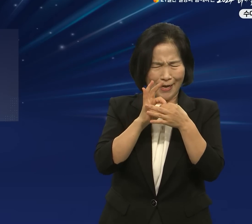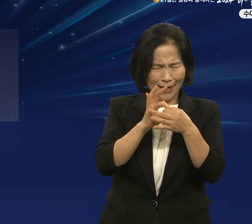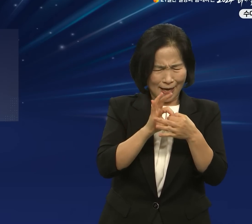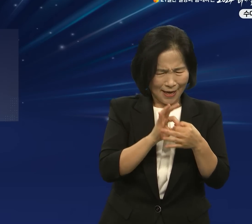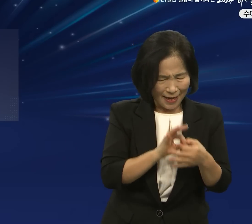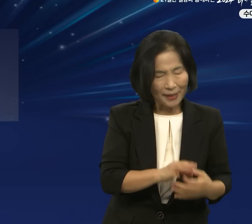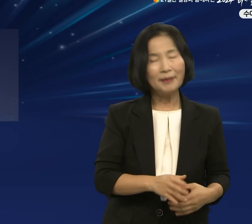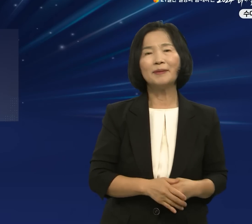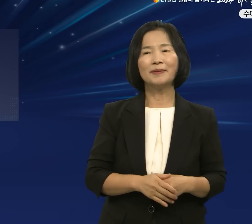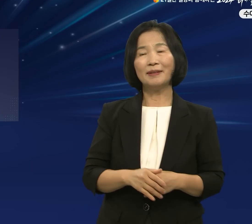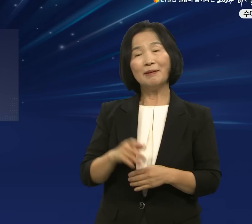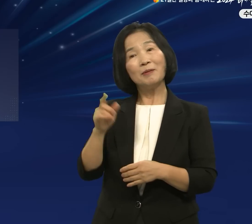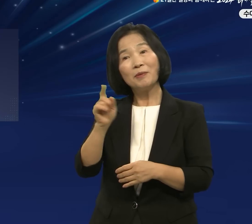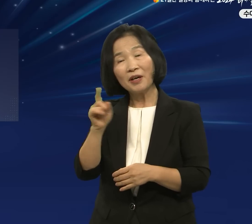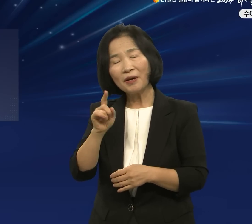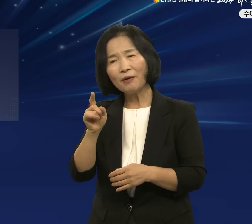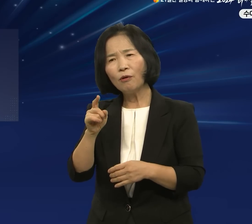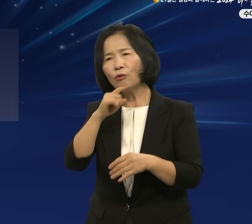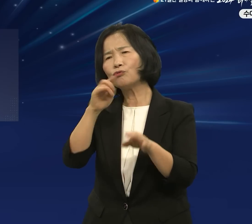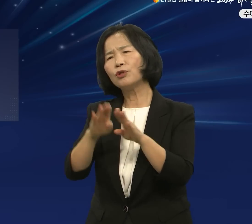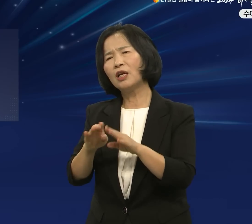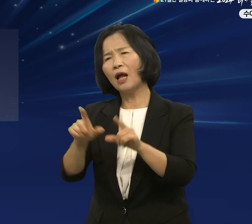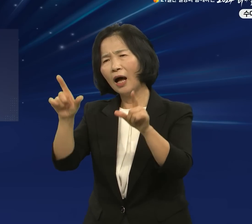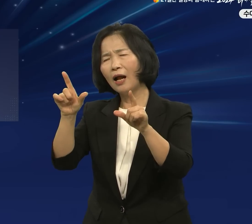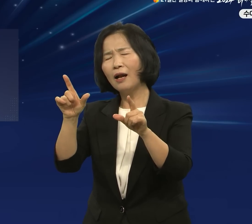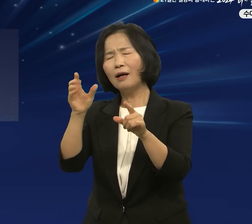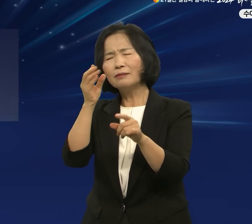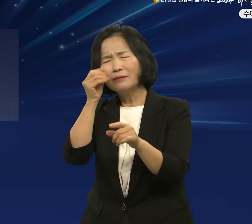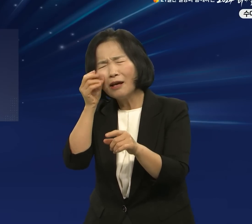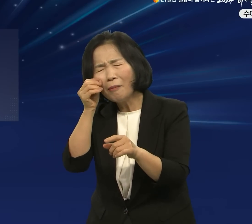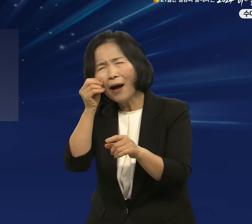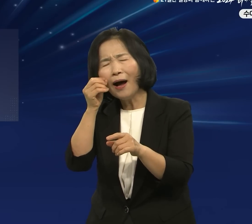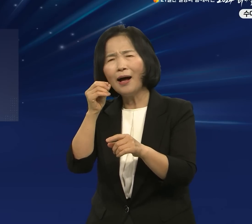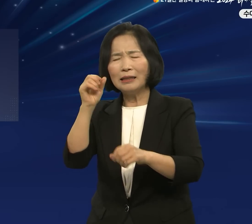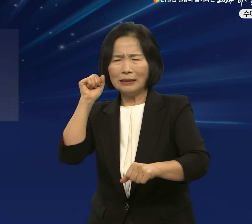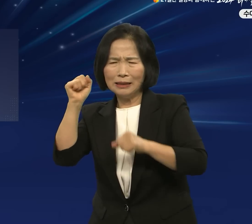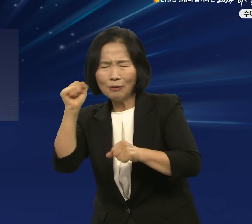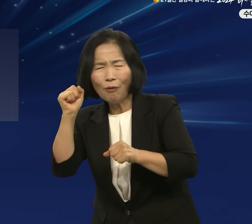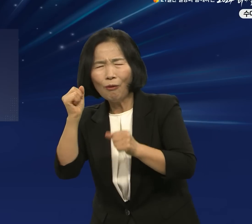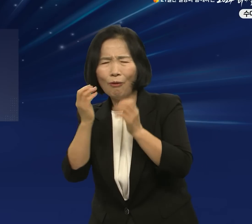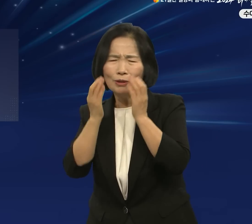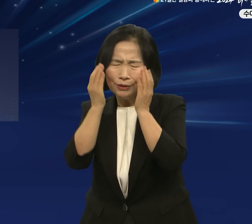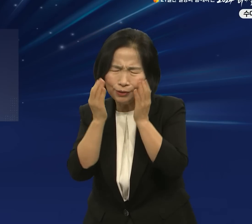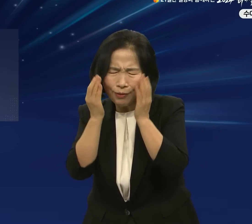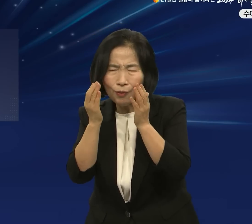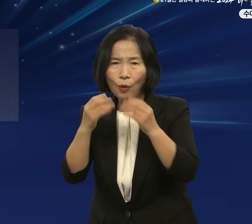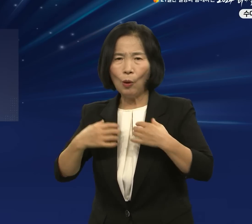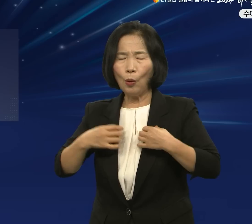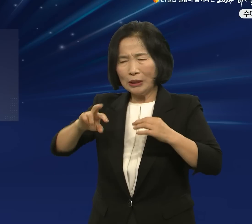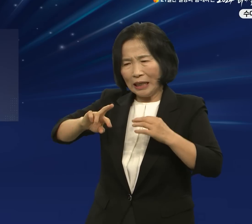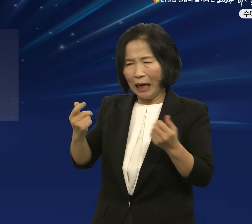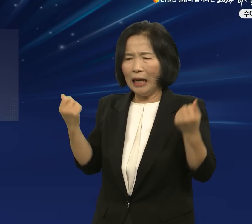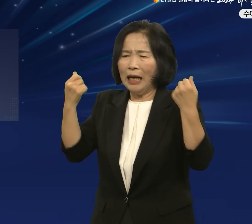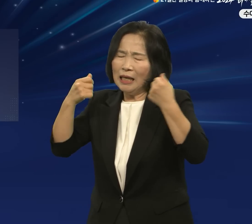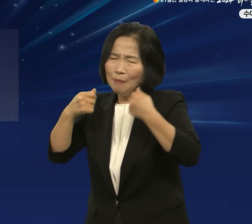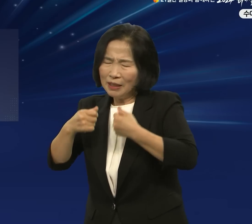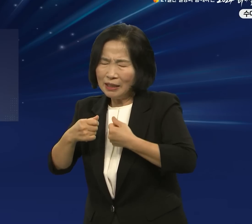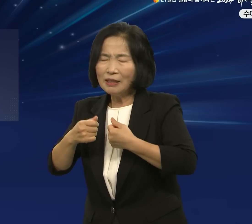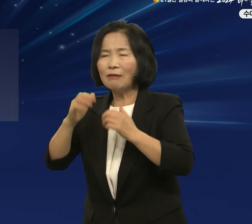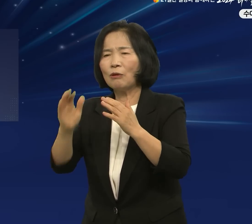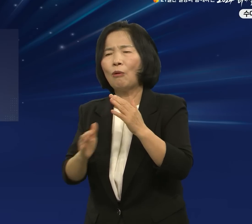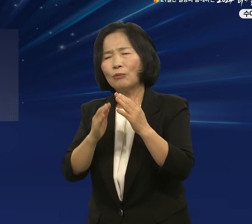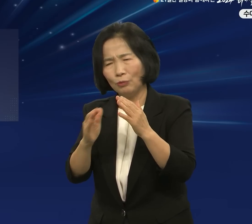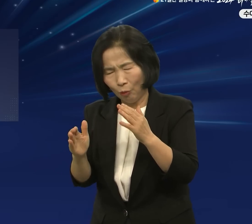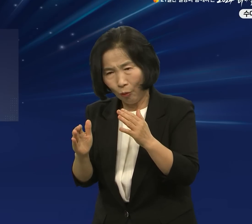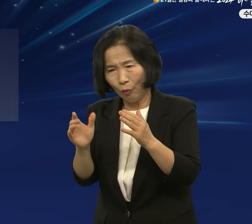주일은 씻고 옷 갈아입고 오는 성도. 다른 교회 주보를 누가 그렇게 눈여겨보겠습니까?